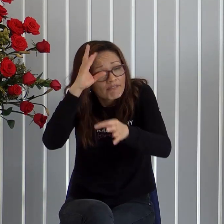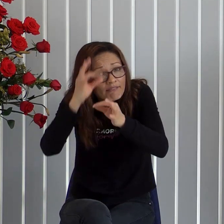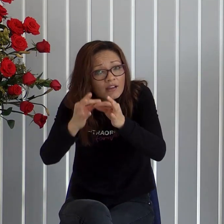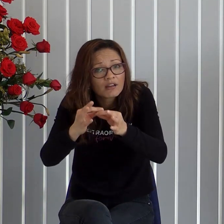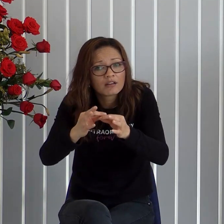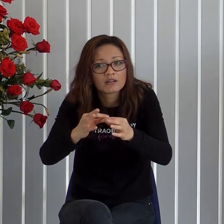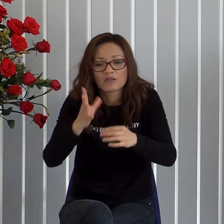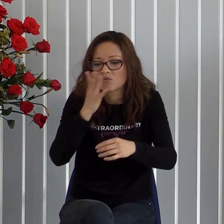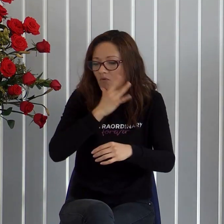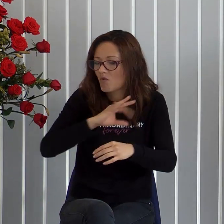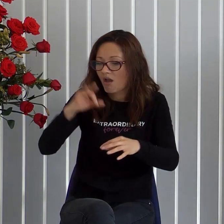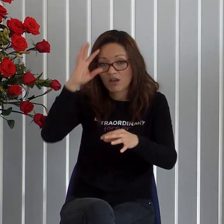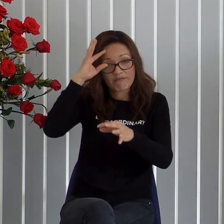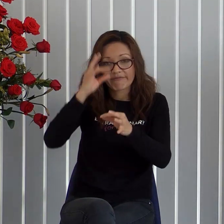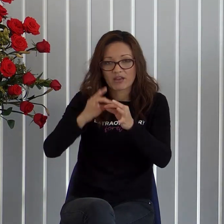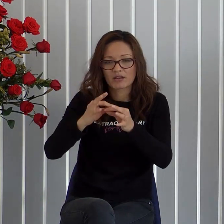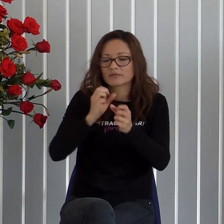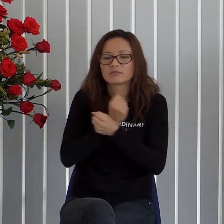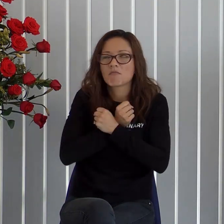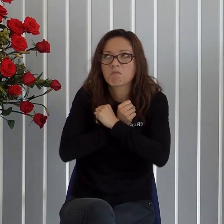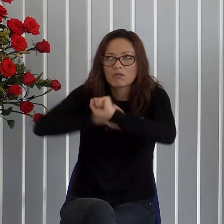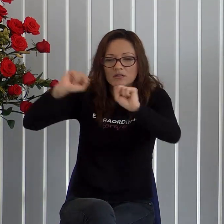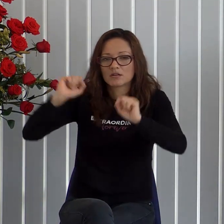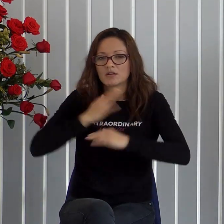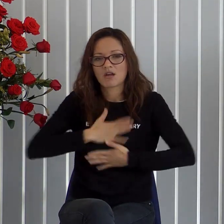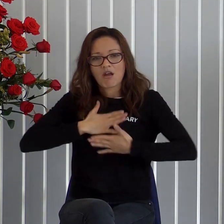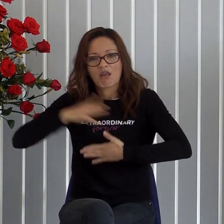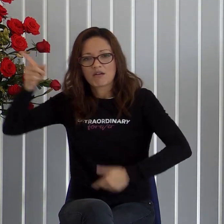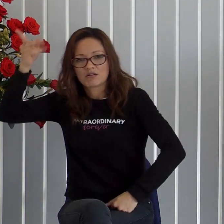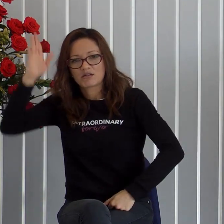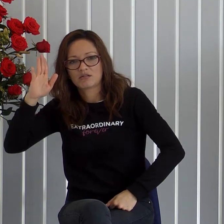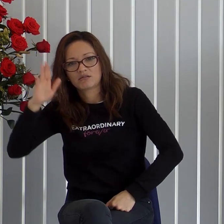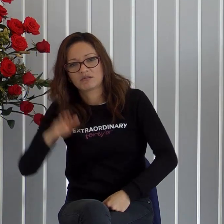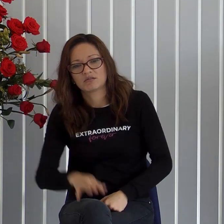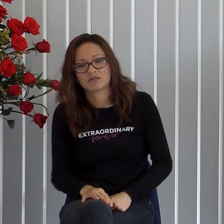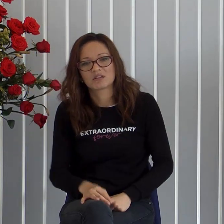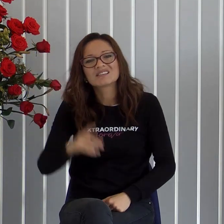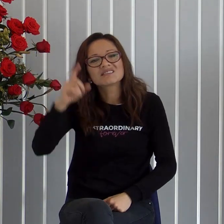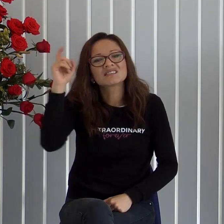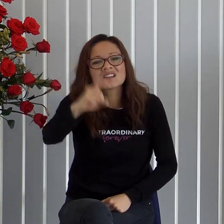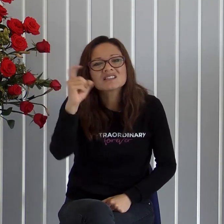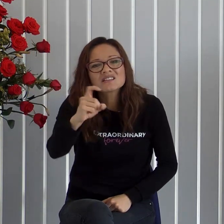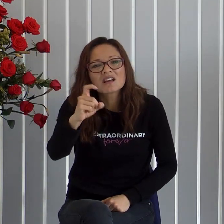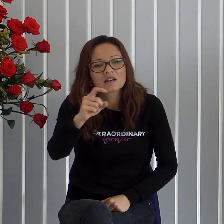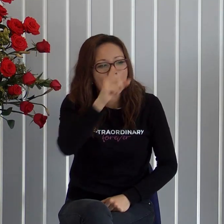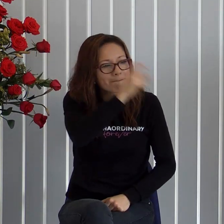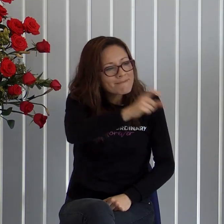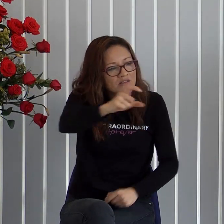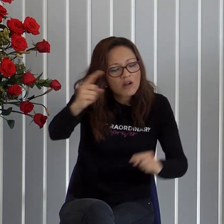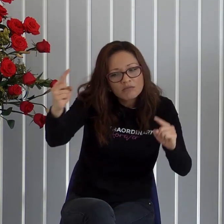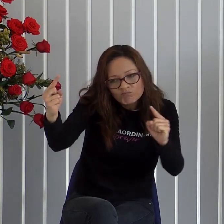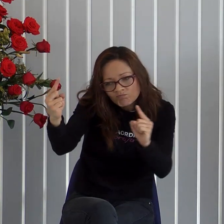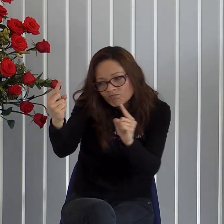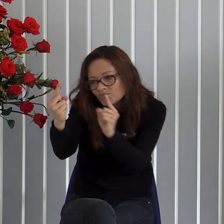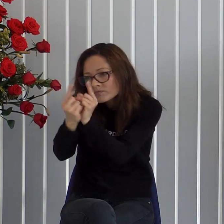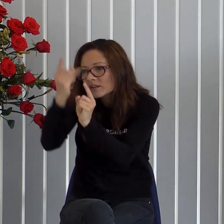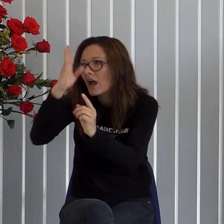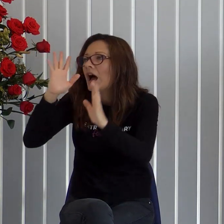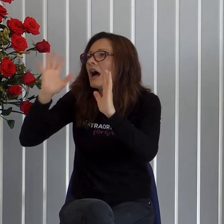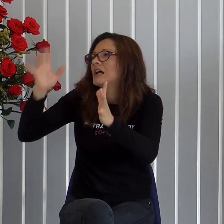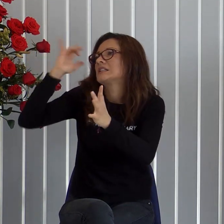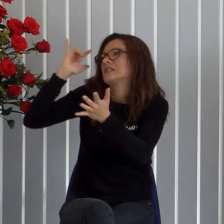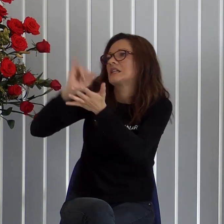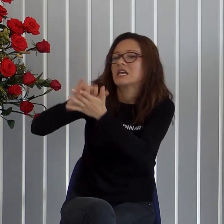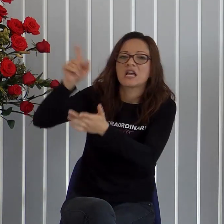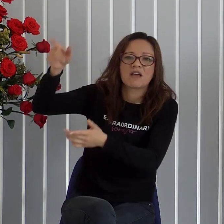Porque sin fe es imposible agradar a Dios. Porque es necesario que el que se acerca a Dios crea que le